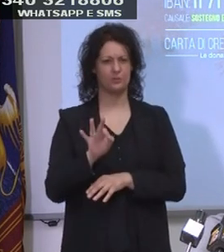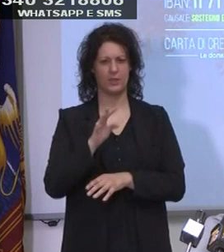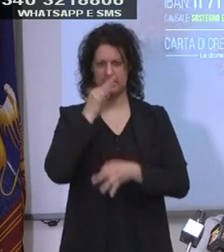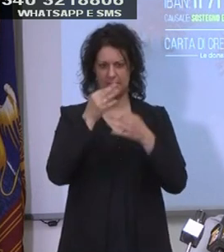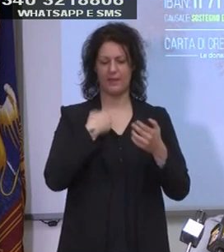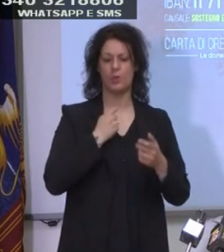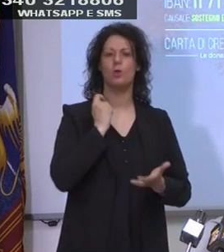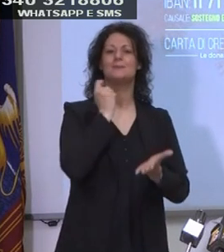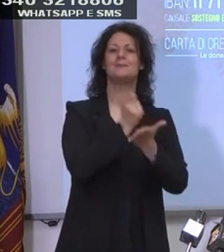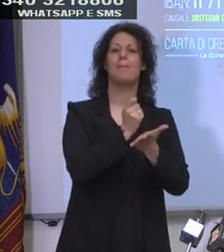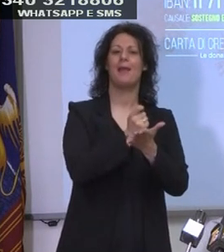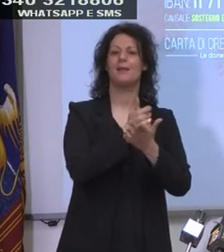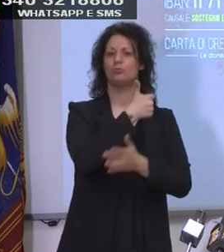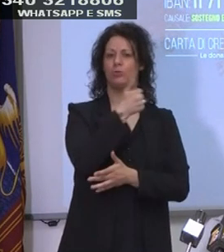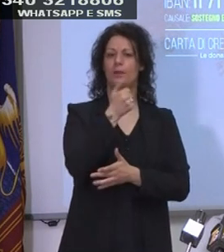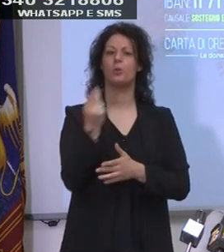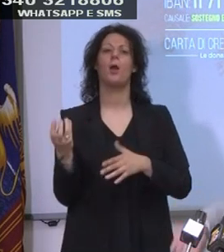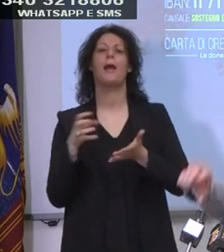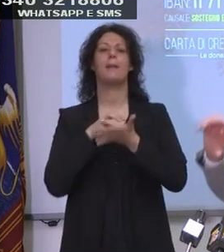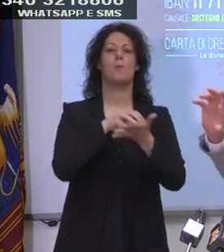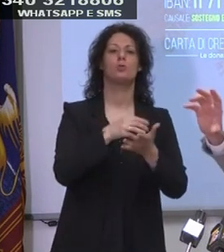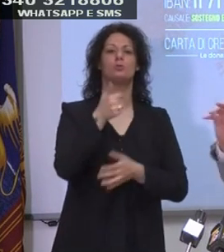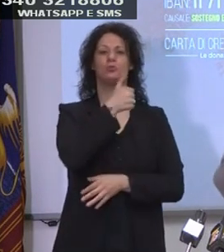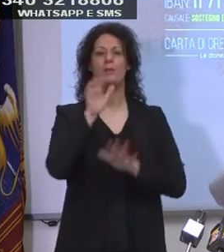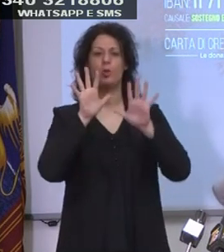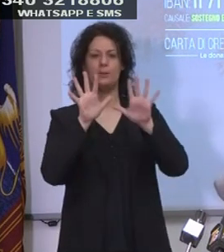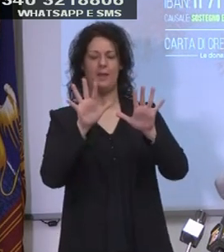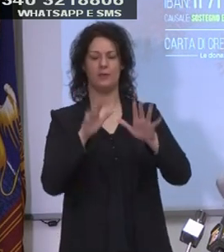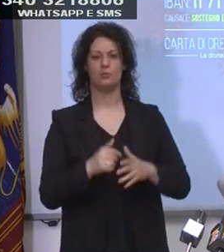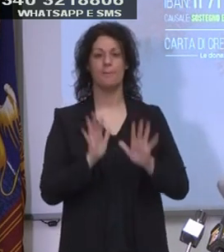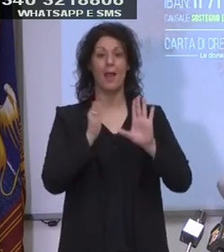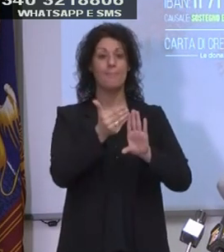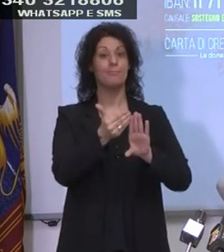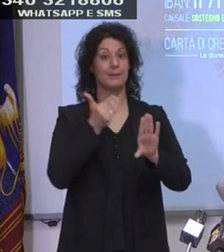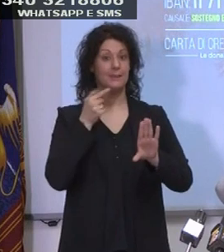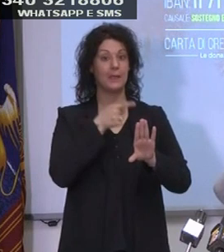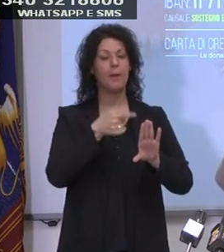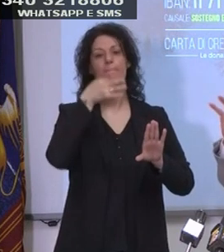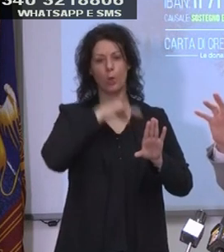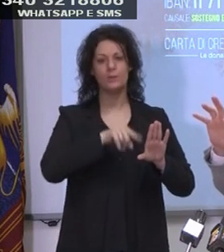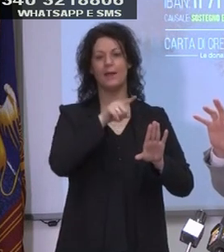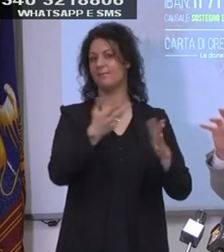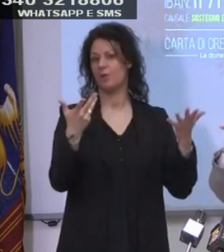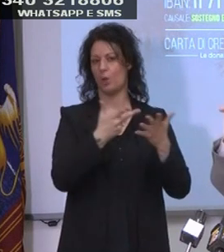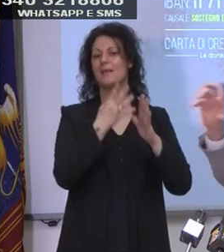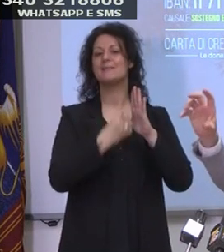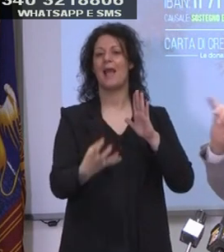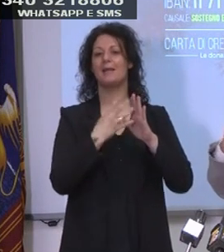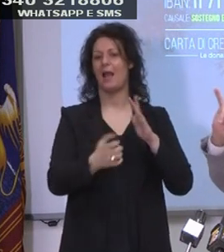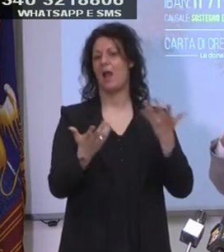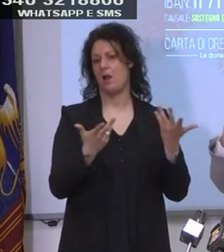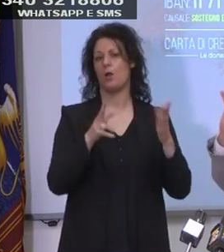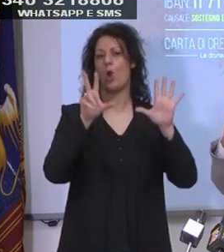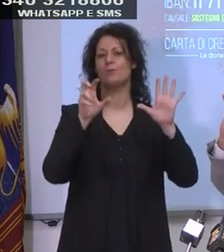spendi 100 ti rimborsano il 110, ma prima erano di fatto riuscivi a scaricare quasi 80.000 euro